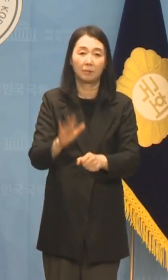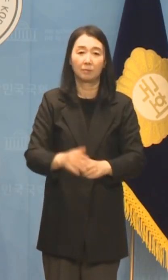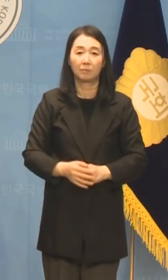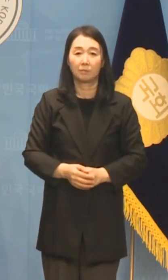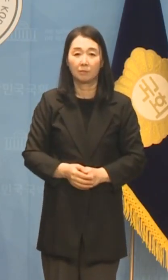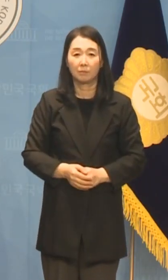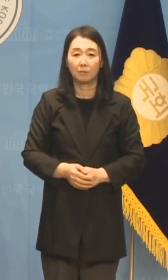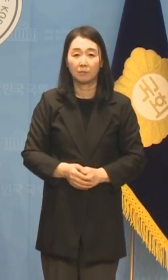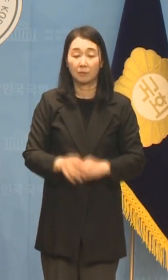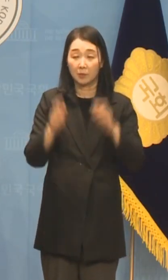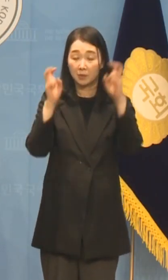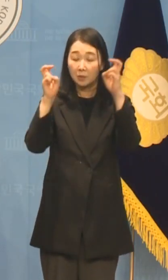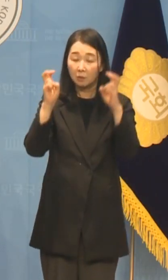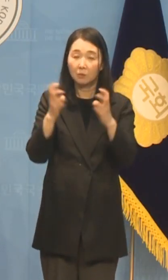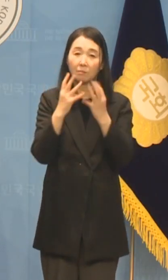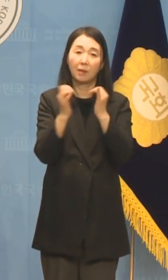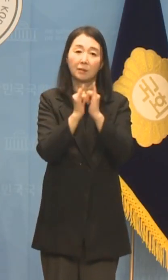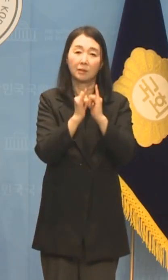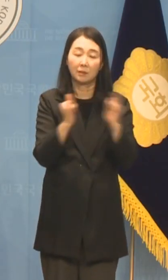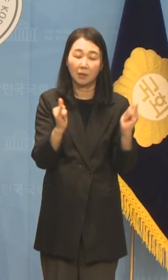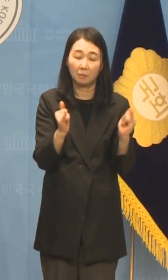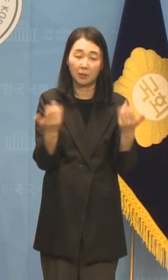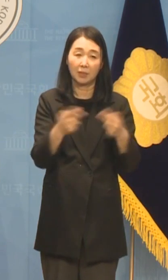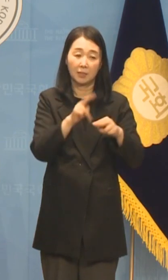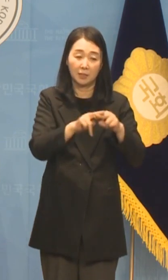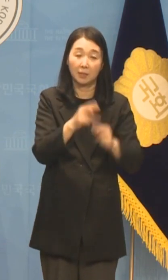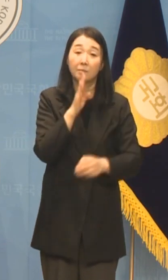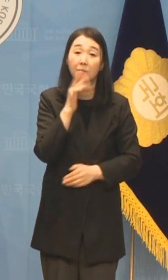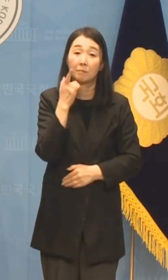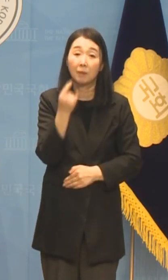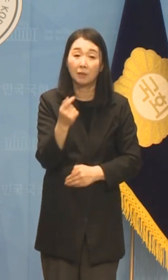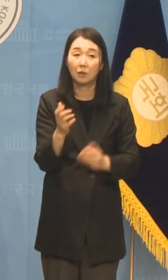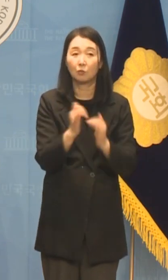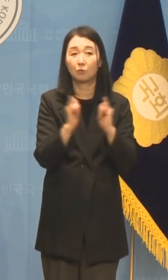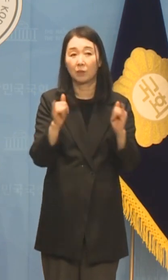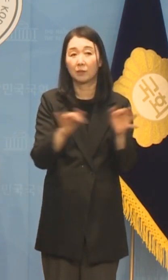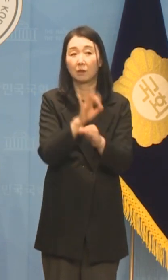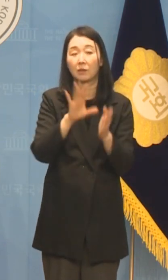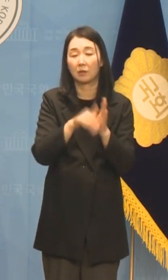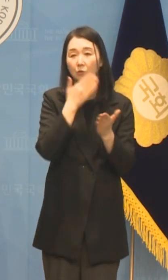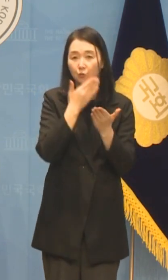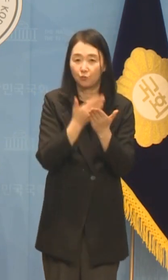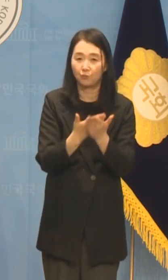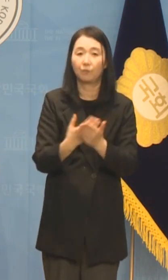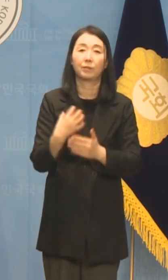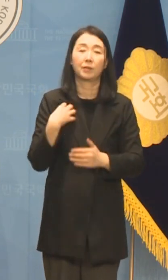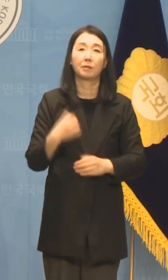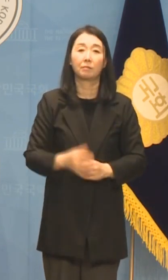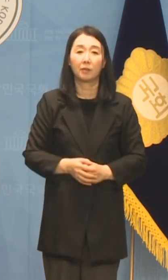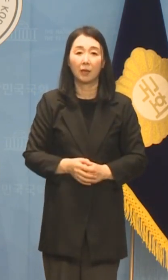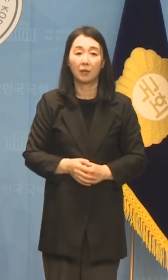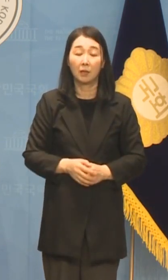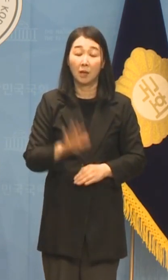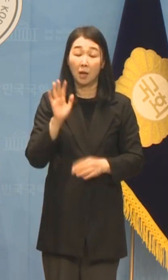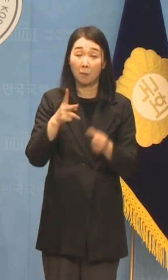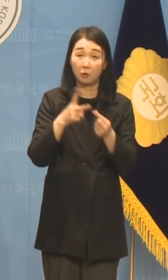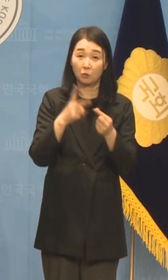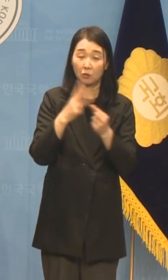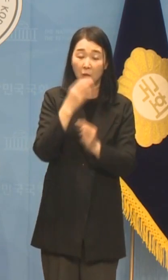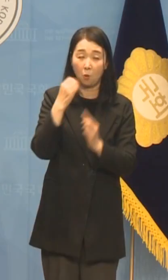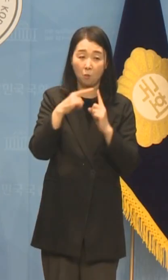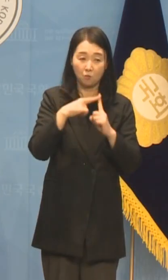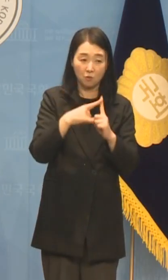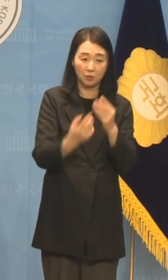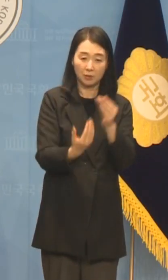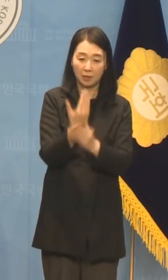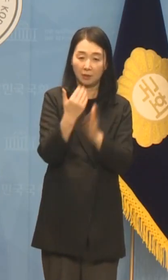됩니다. 기업은 많은 사람들의 일자리이자 국민 경제의 토대입니다. 제2, 제3의 홈플러스 사태를